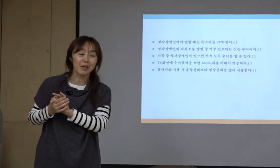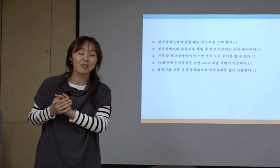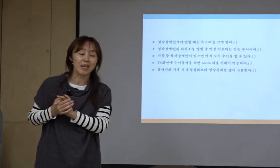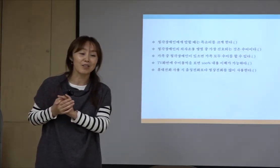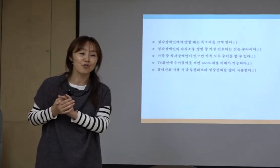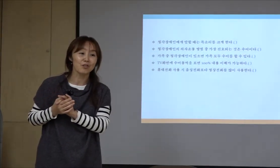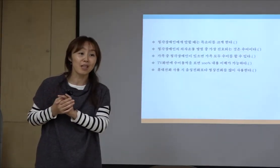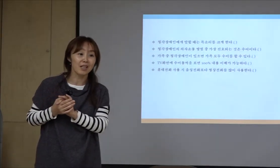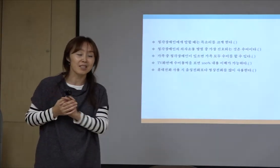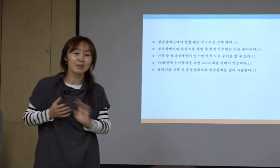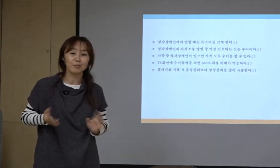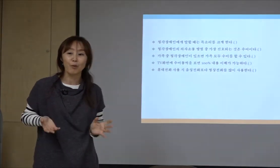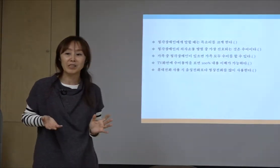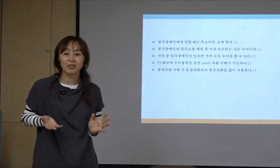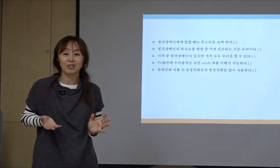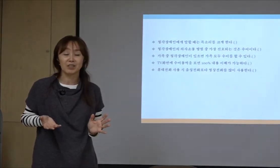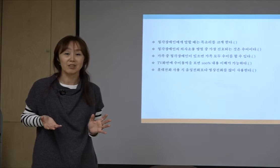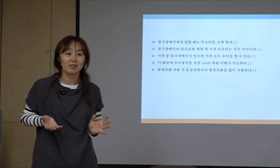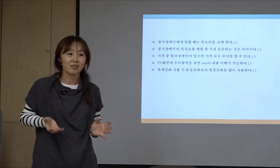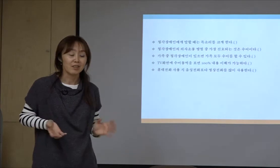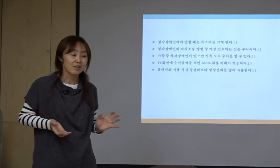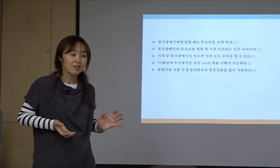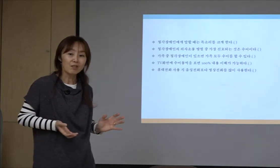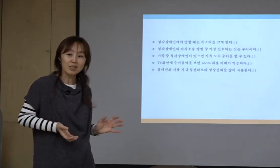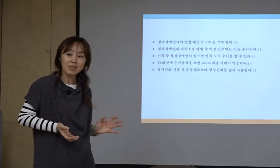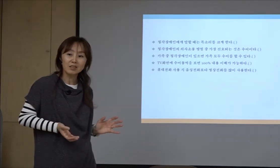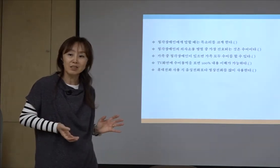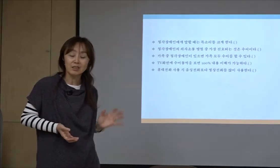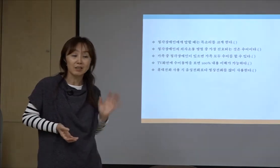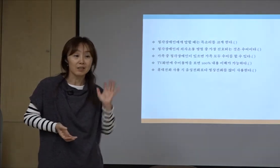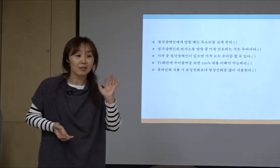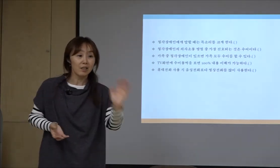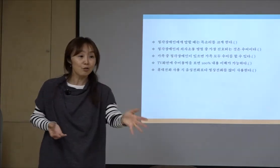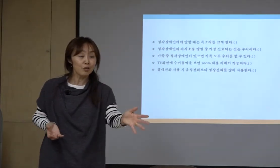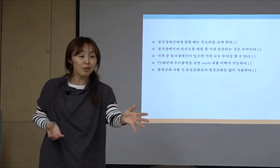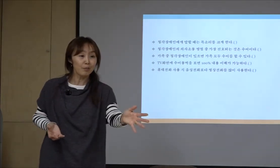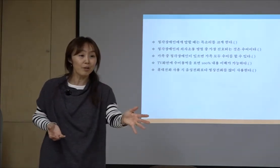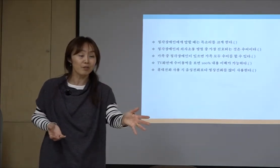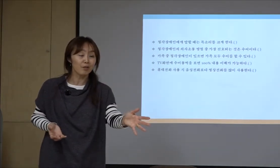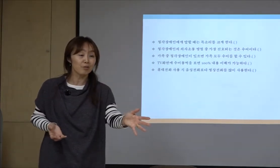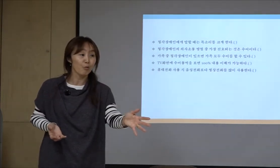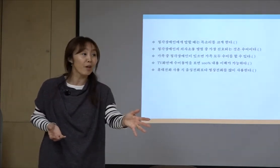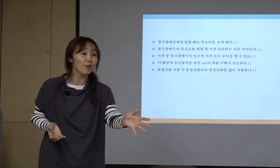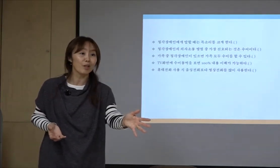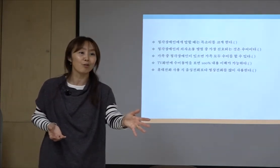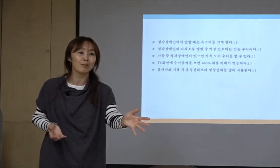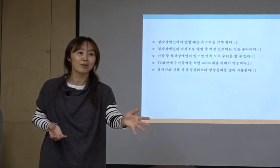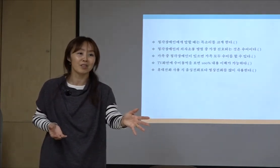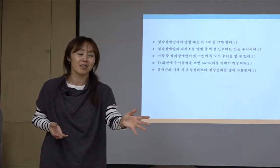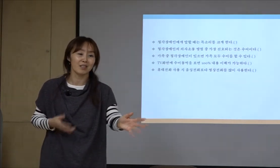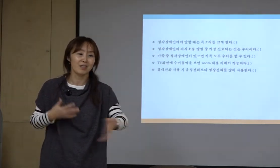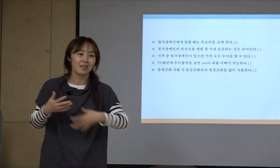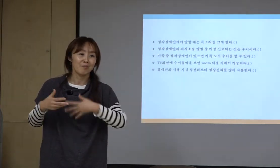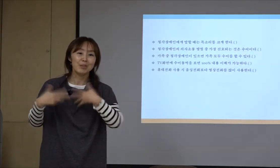배려를 안 해주는데 지금 법이 생겼잖아요. 청각장애인들이 해주세요 하면 거기서 왜요라고 하면은 이제